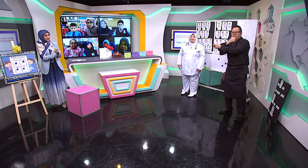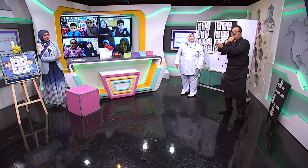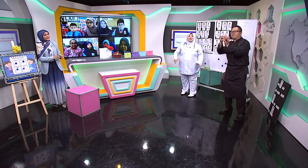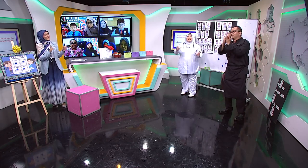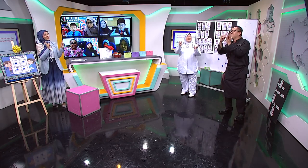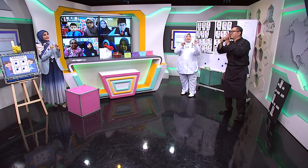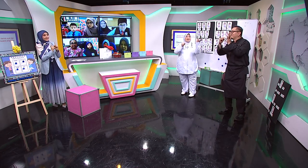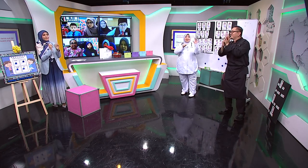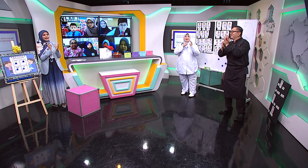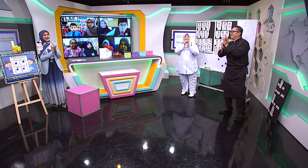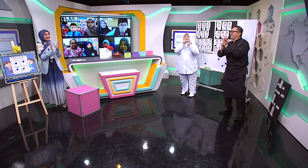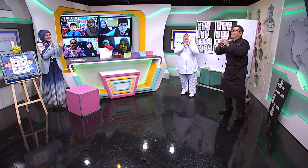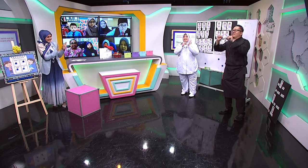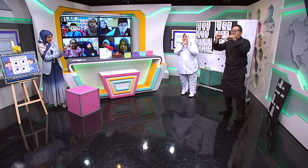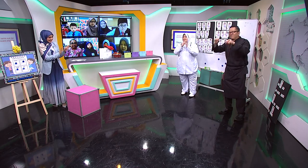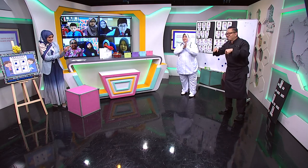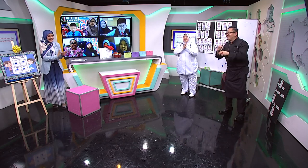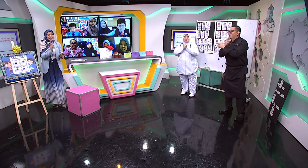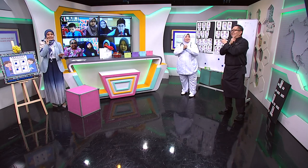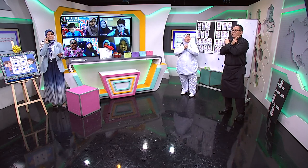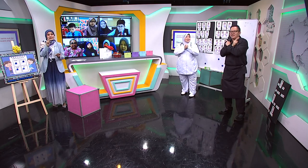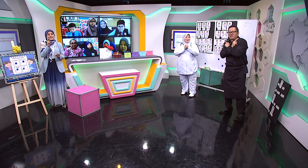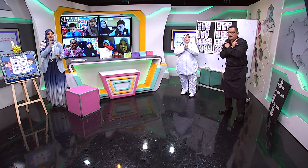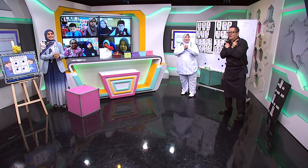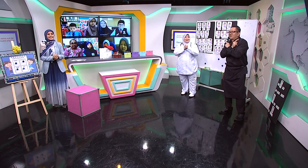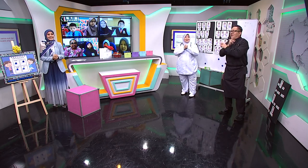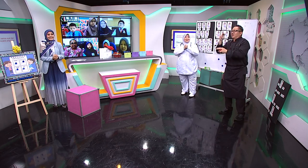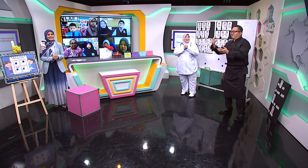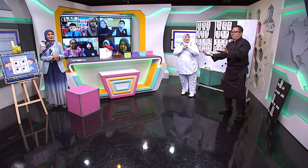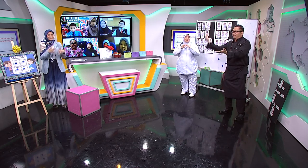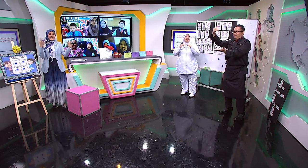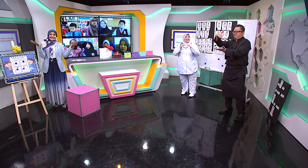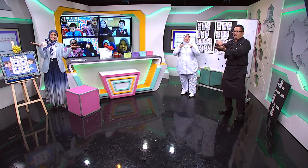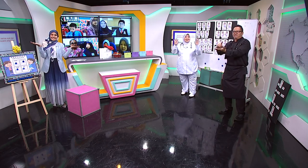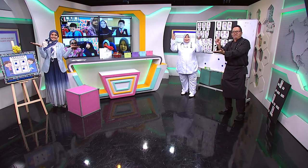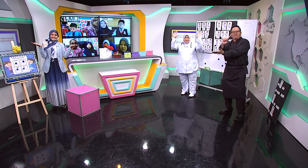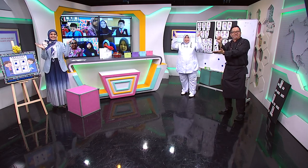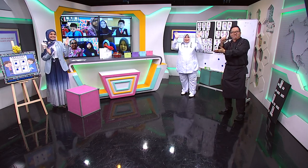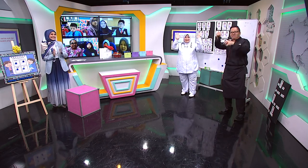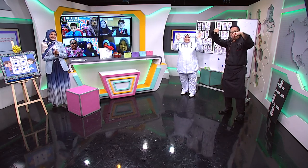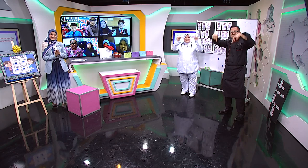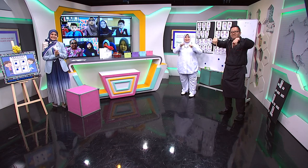tu cikgu, kita berhenti berehat lagi sekali. Kita kembali selepas ini. Jangan ke mana-mana.